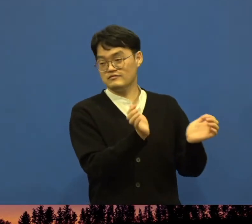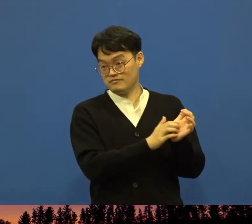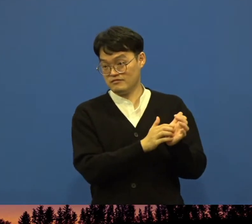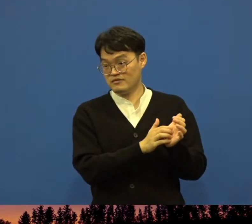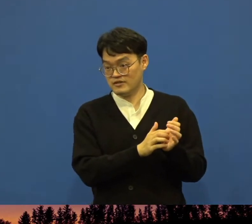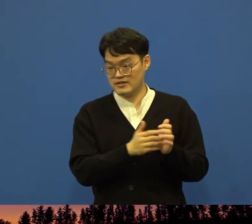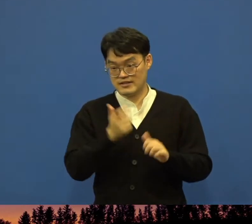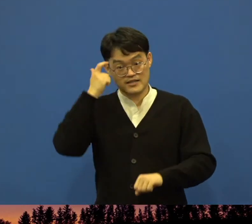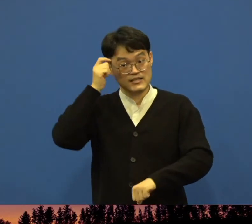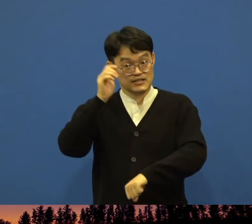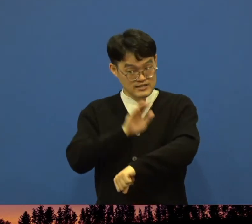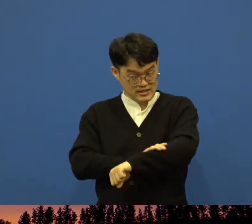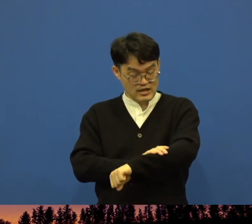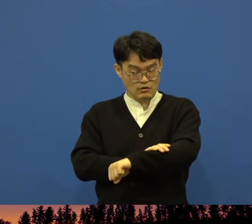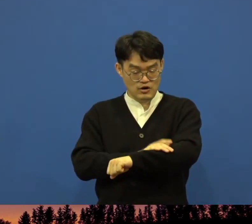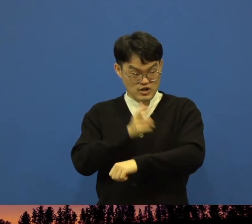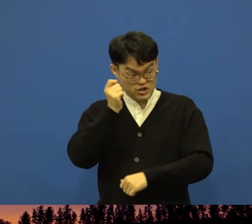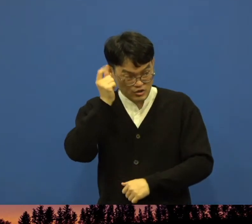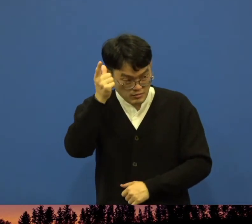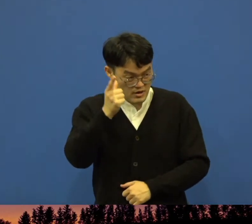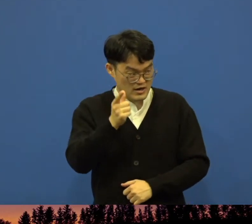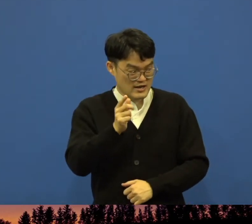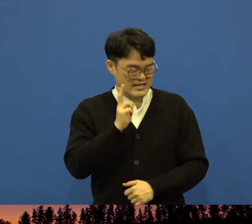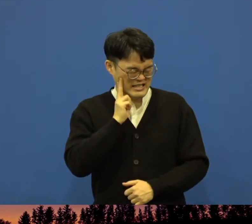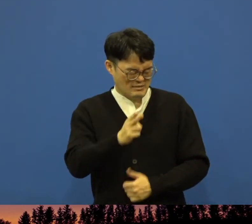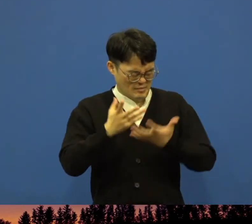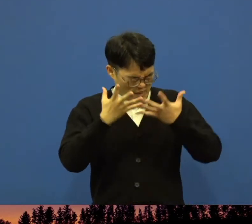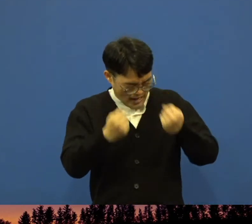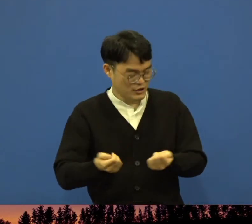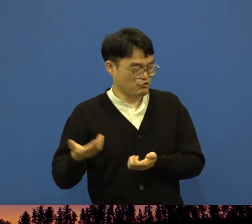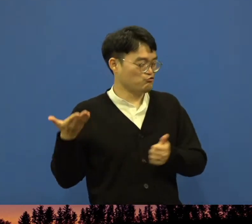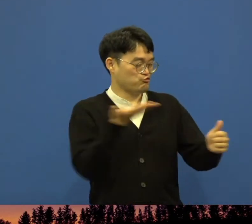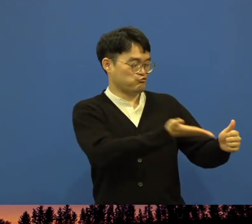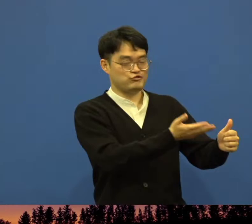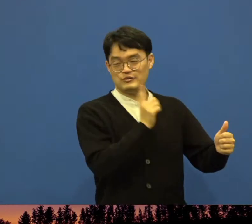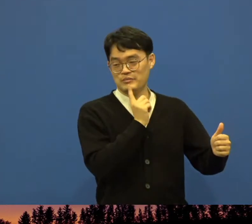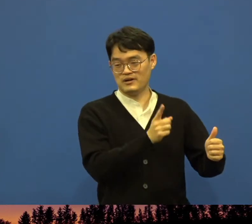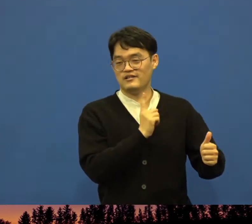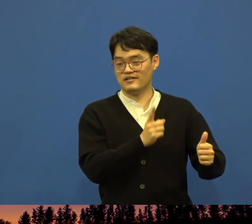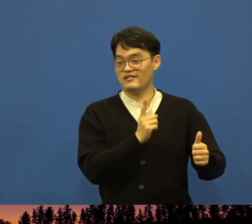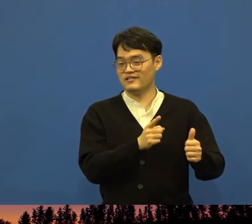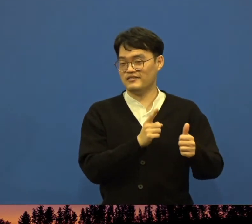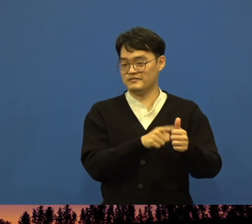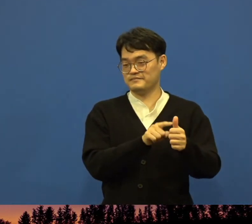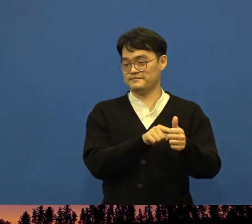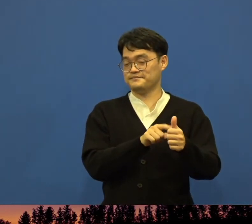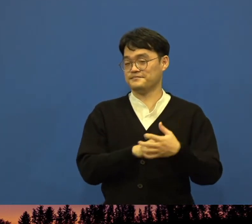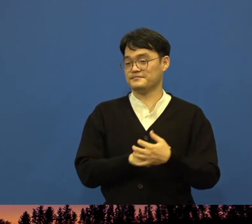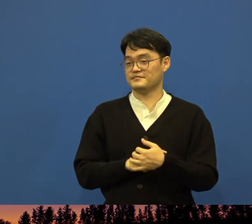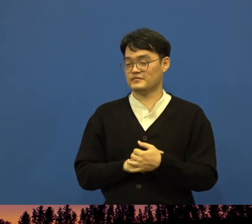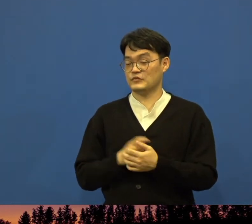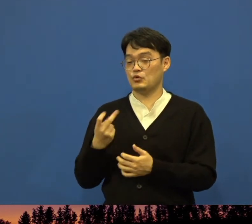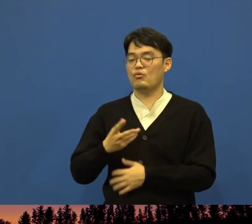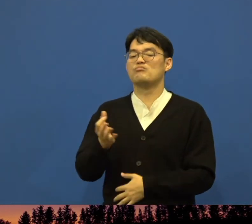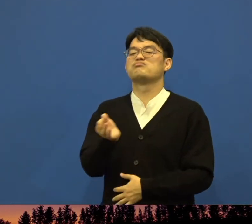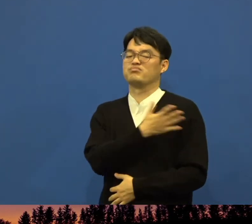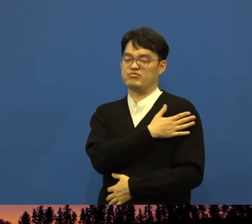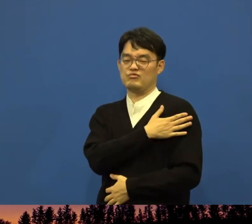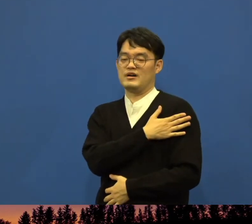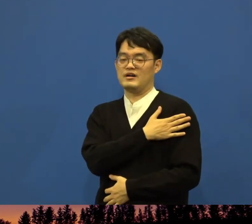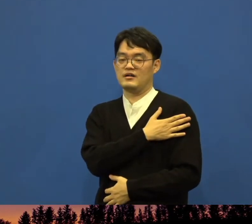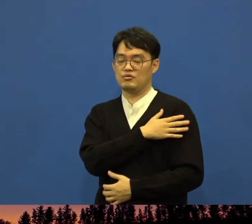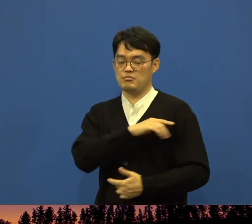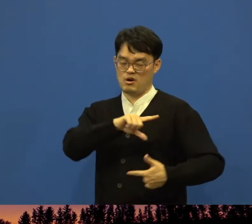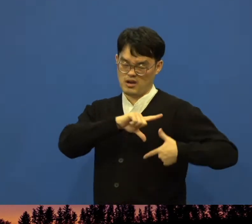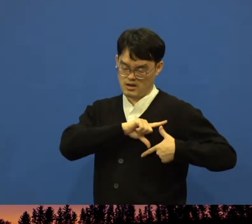총명을 심히 많이 주셨다 그래요. 하나님이 솔로몬에게 지혜와 총명, 그 외에도 부와 귀를 막